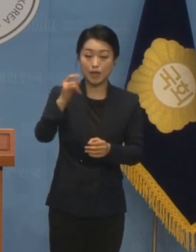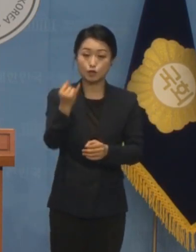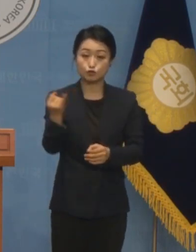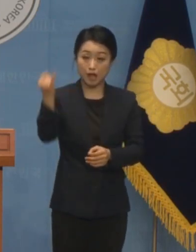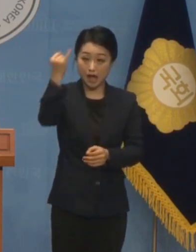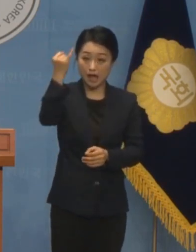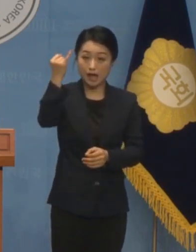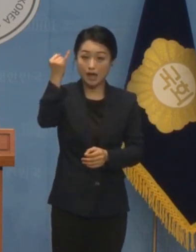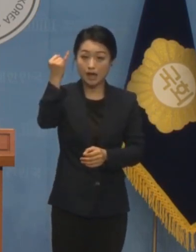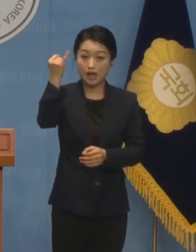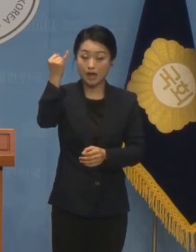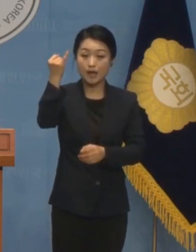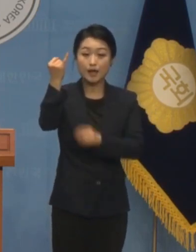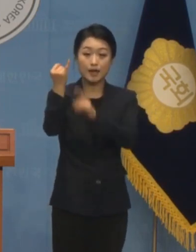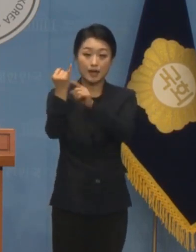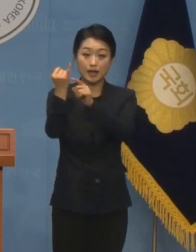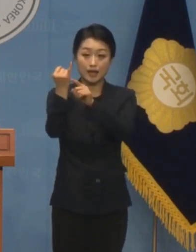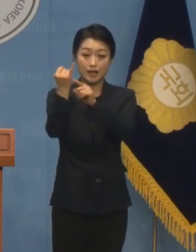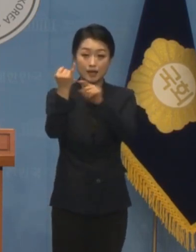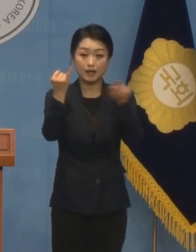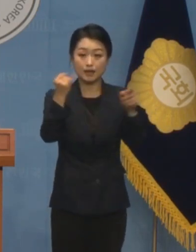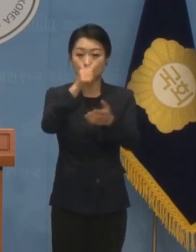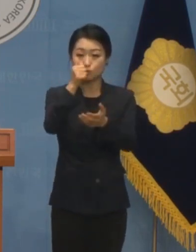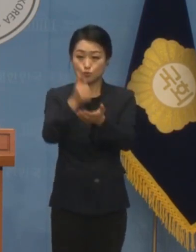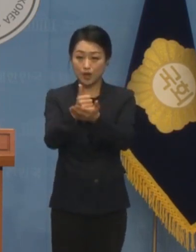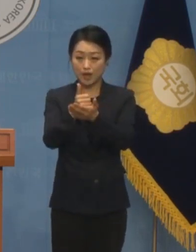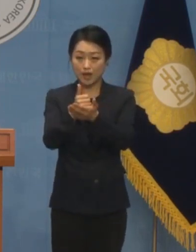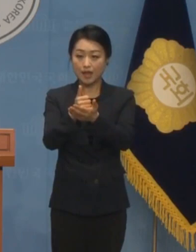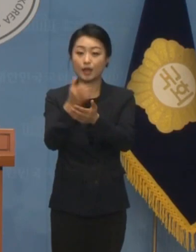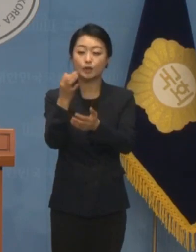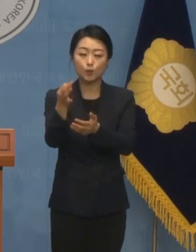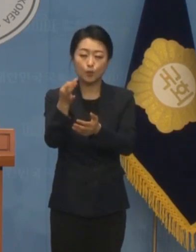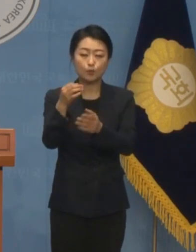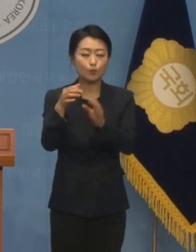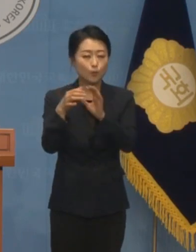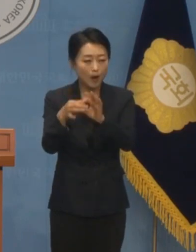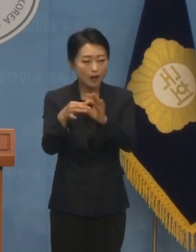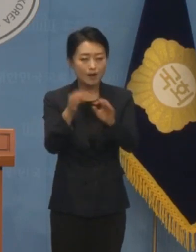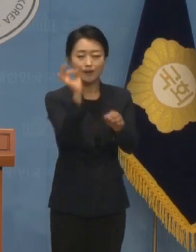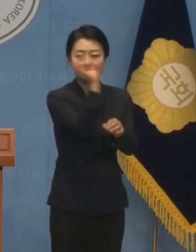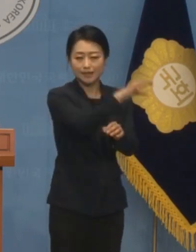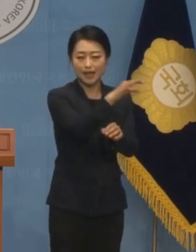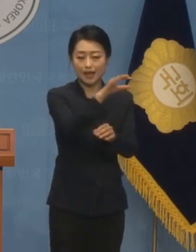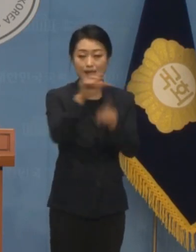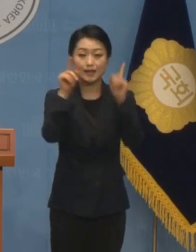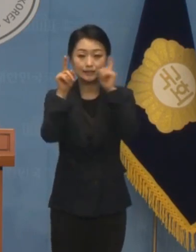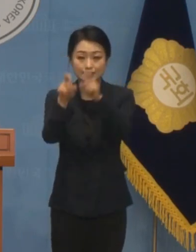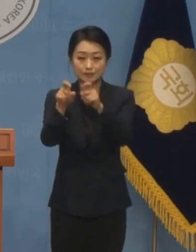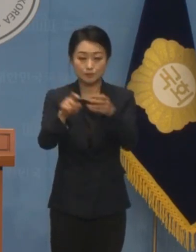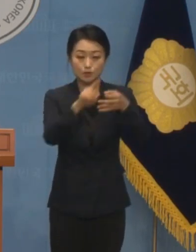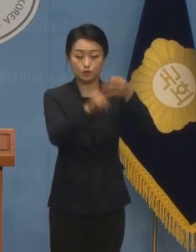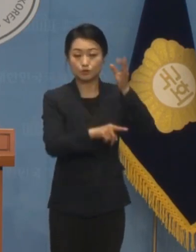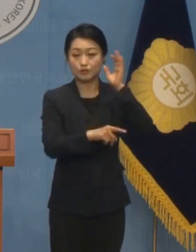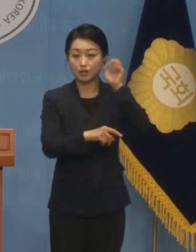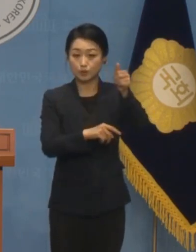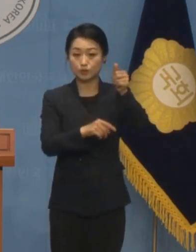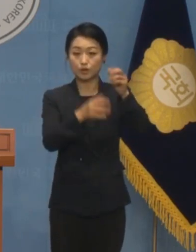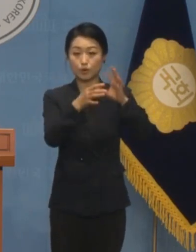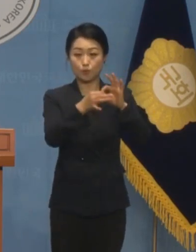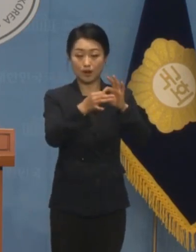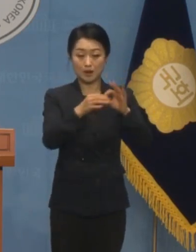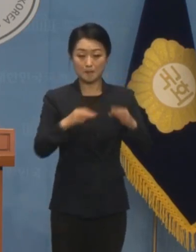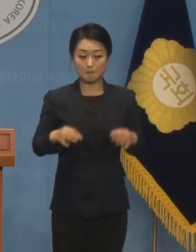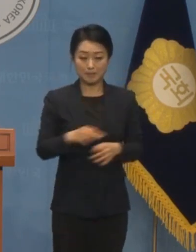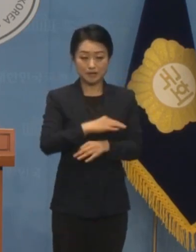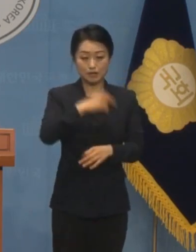누나가 김만배로부터 범죄 수익을 교부받아 매입했다는 의혹 등 윤석열 대통령의 중대